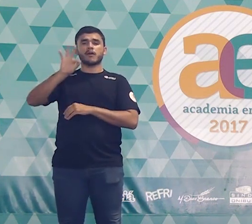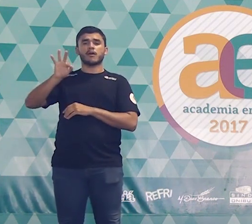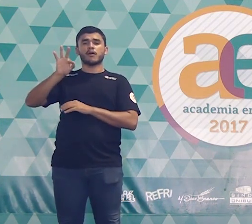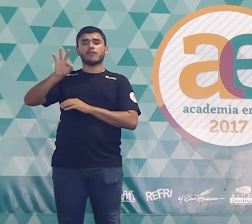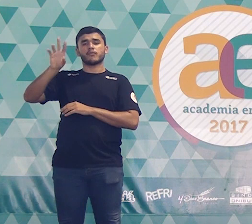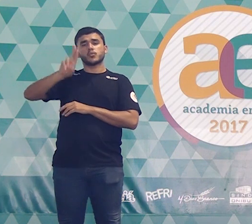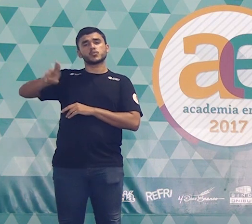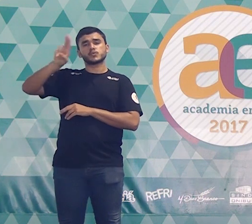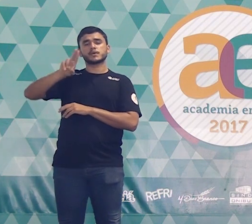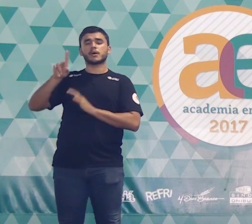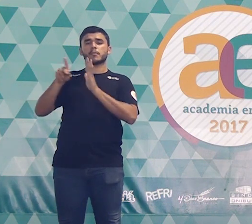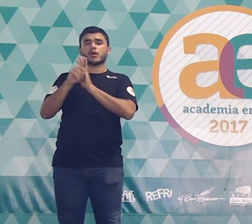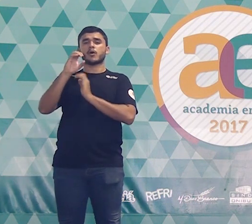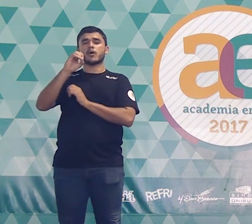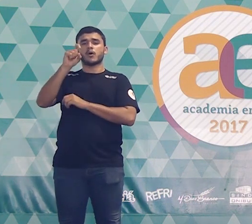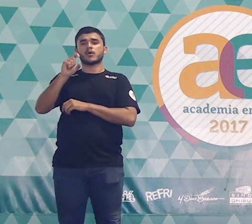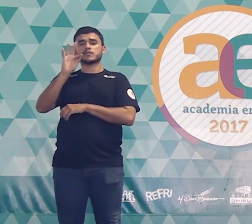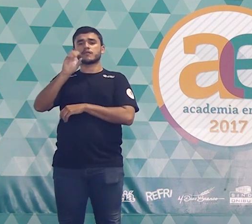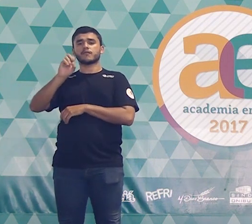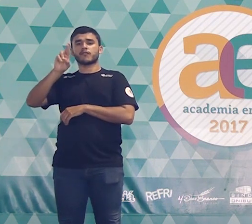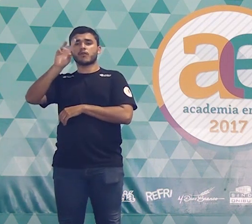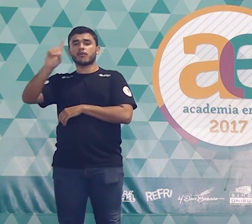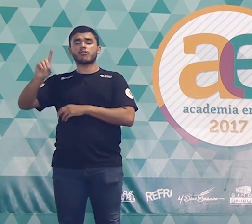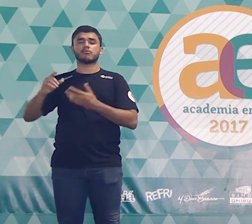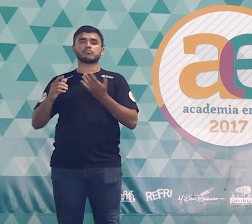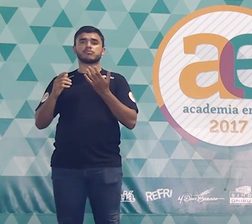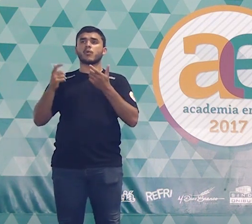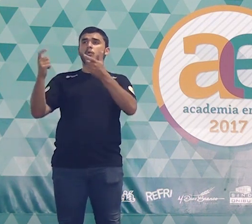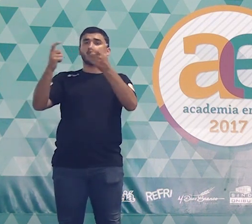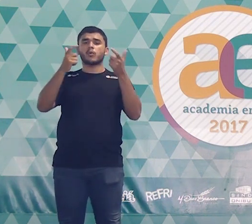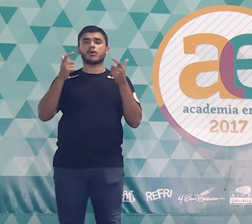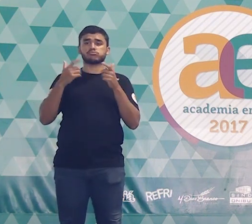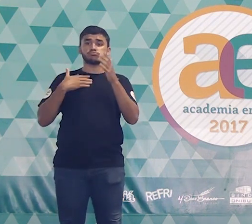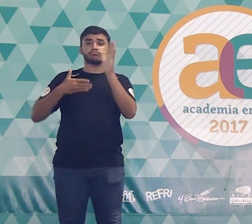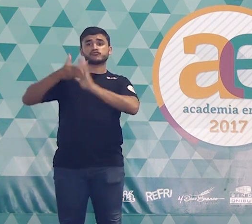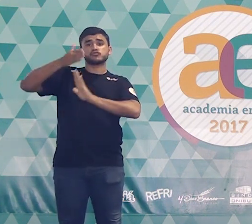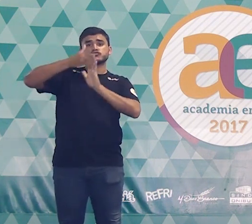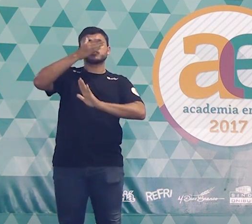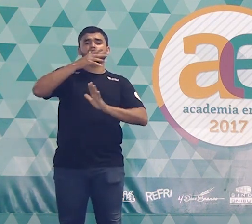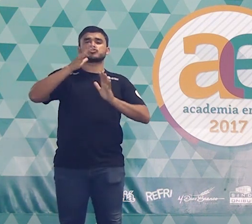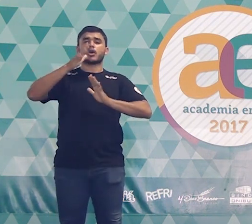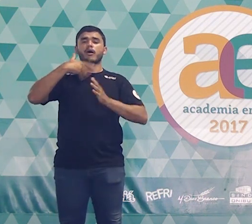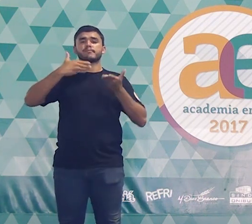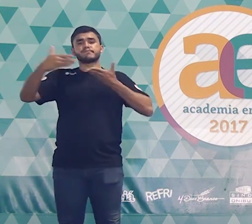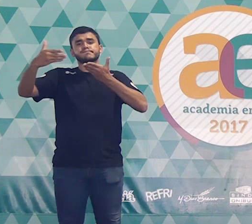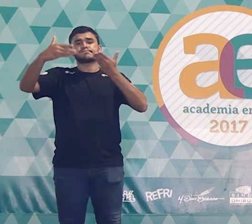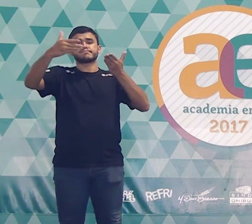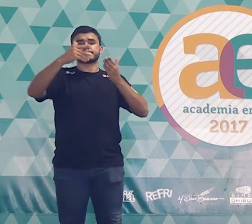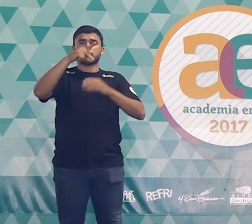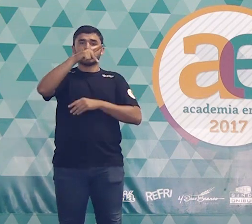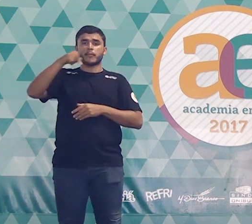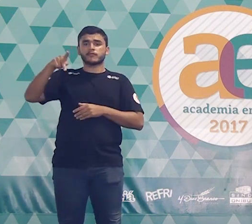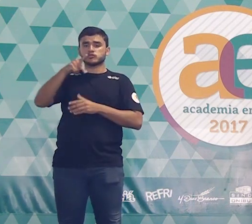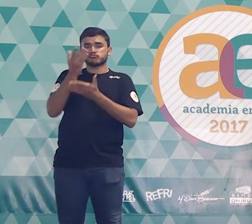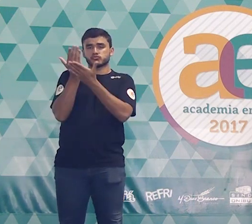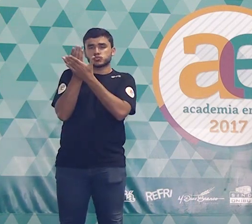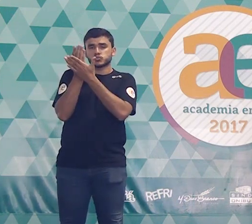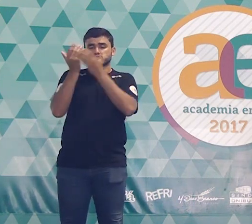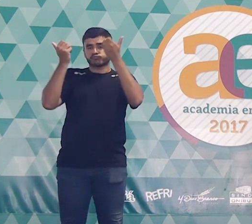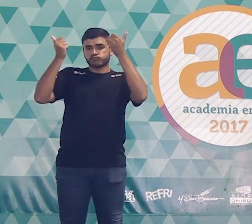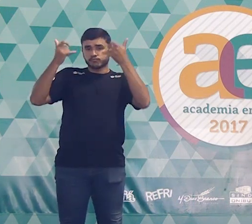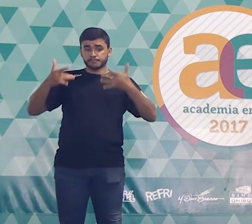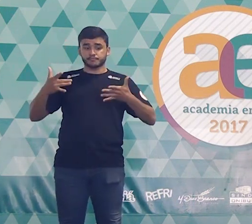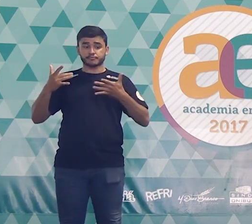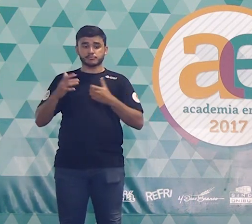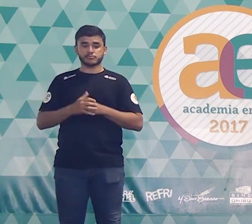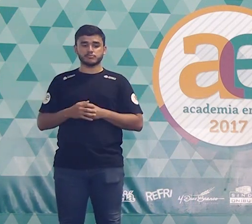outras universidades, foi professor convidado e ele estudou a cortiça, né? Então, na verdade, Hooke, ele